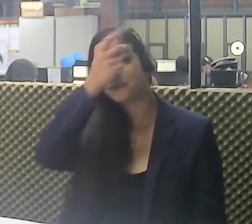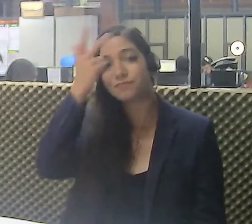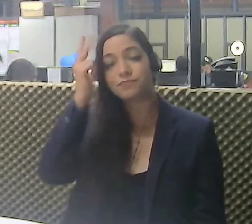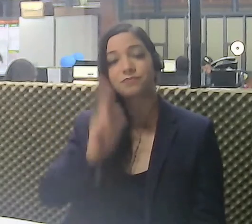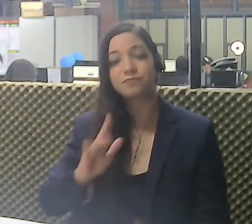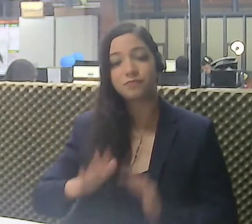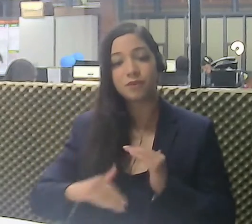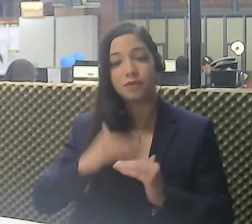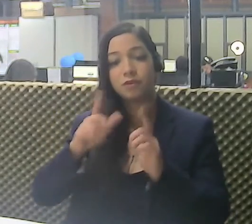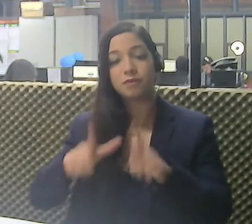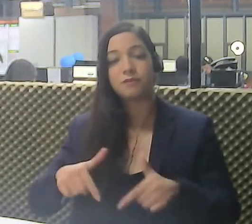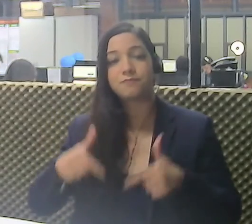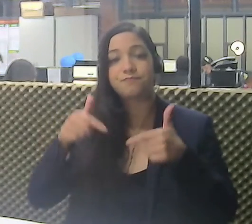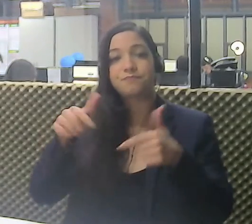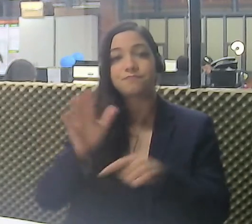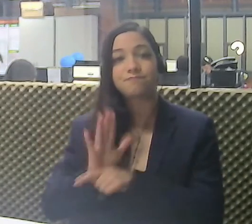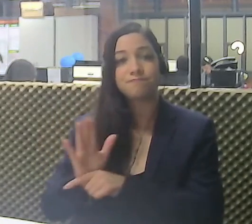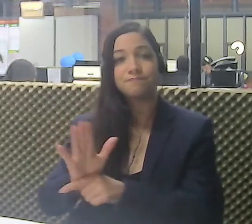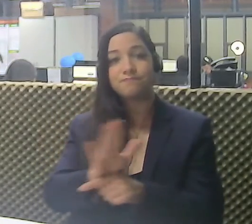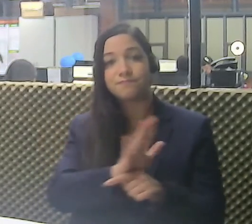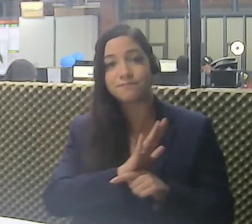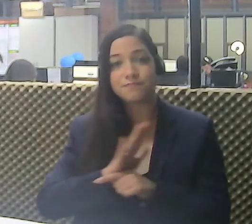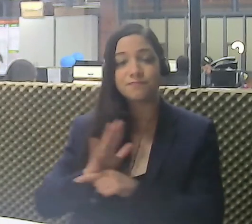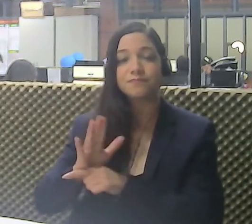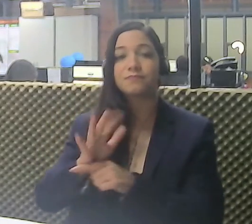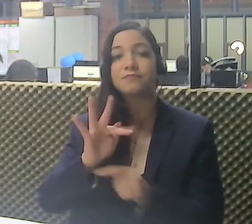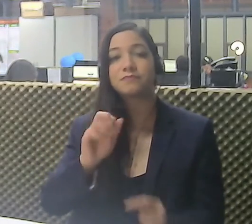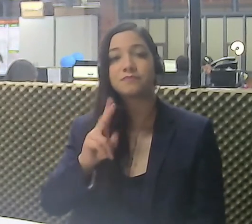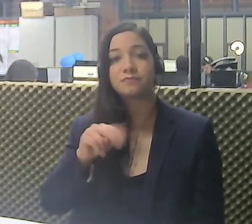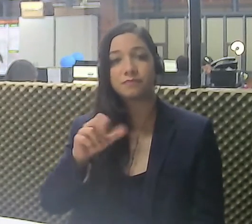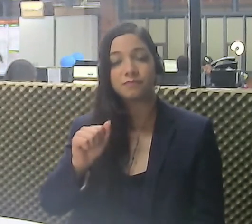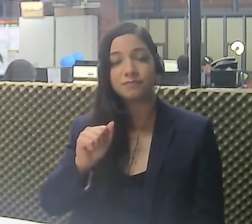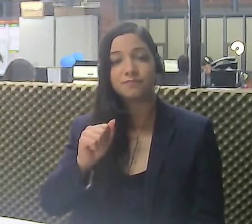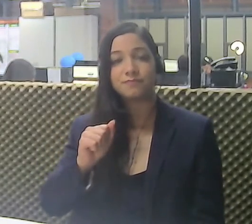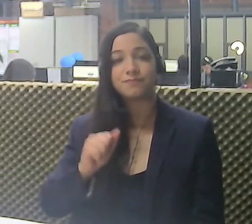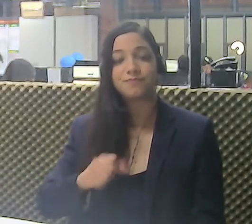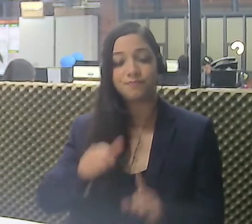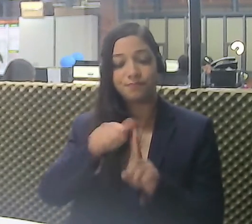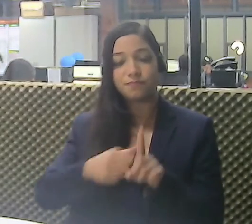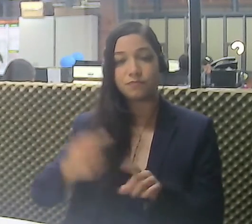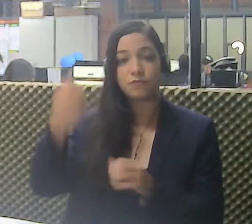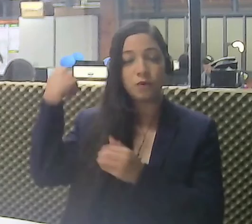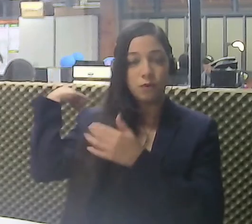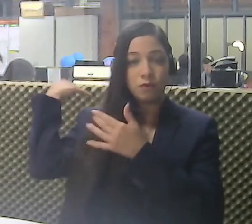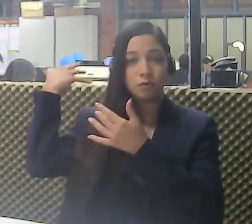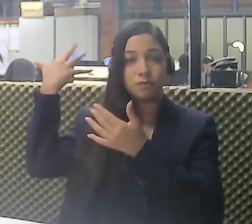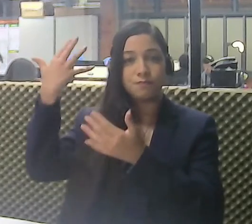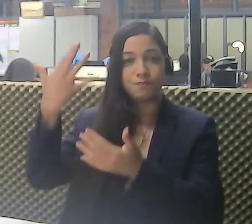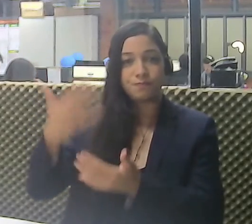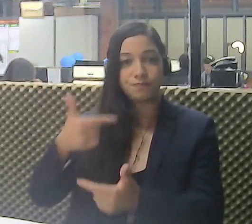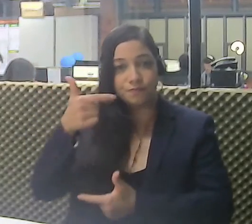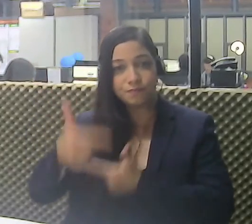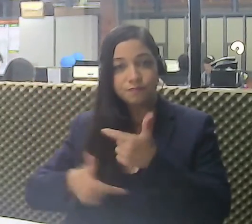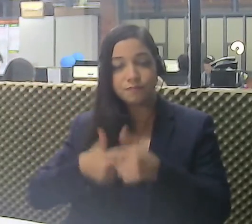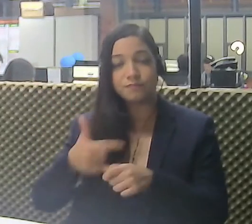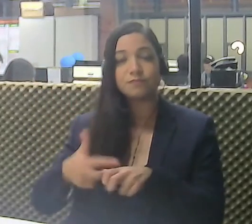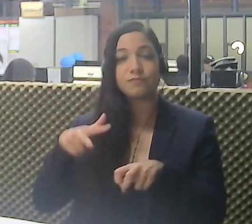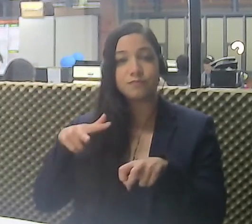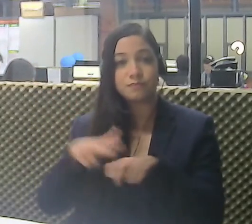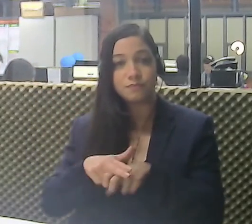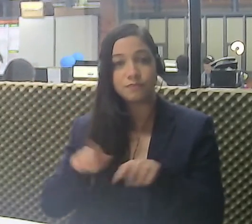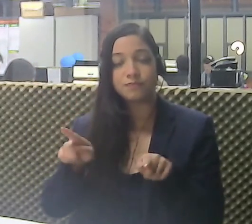segue desenvolvendo ações em benefício da fauna no município. Ao longo dos últimos meses, tiveram início serviços de castrações